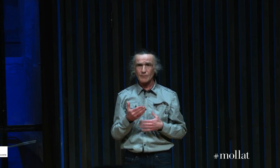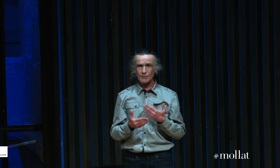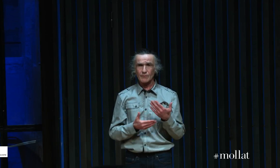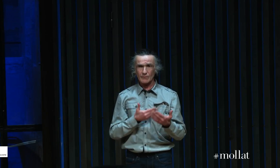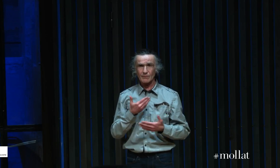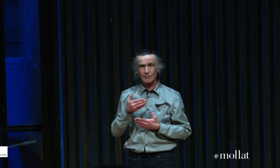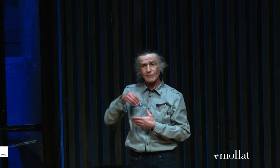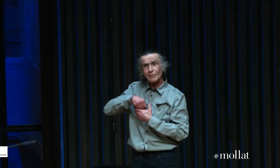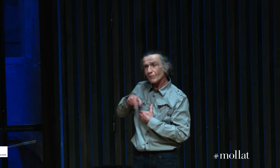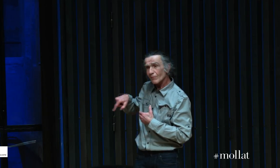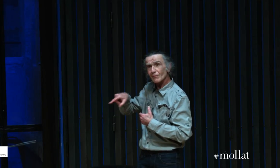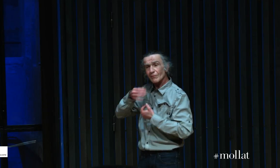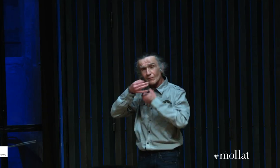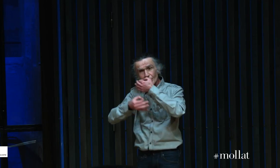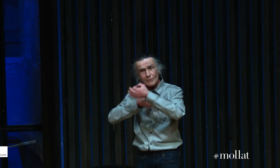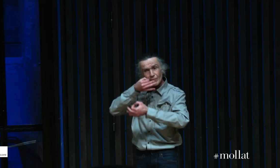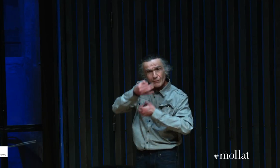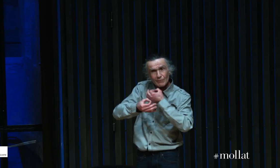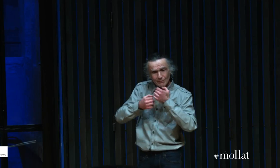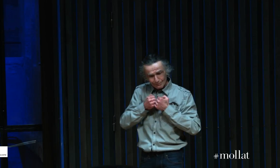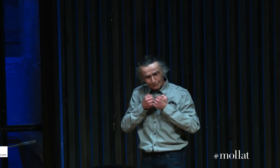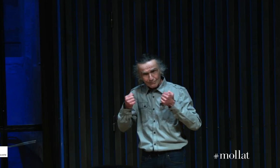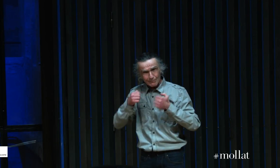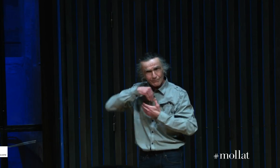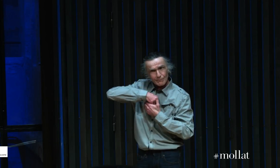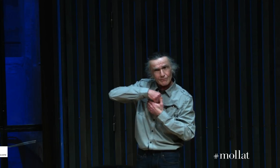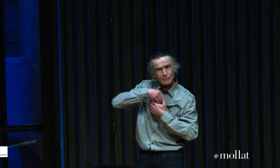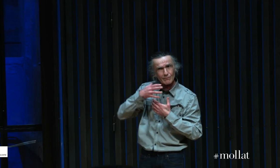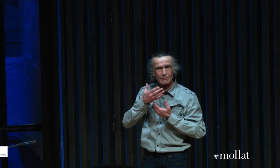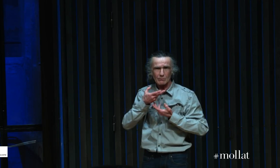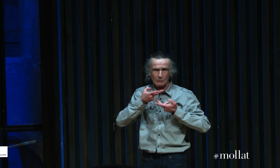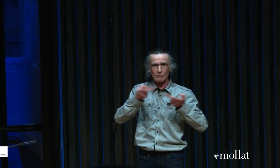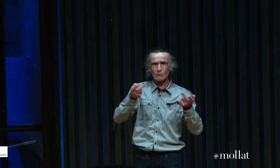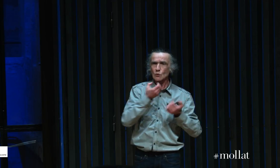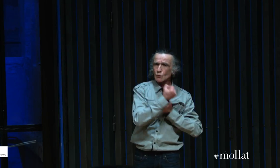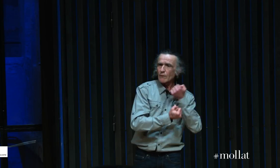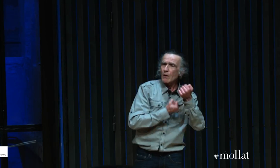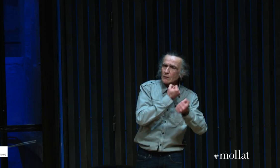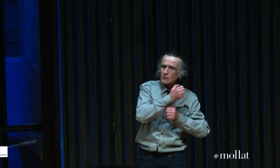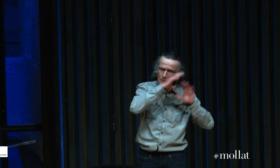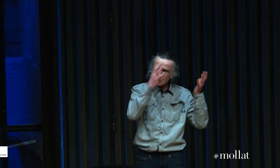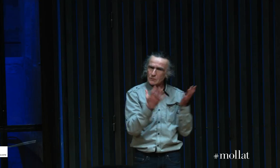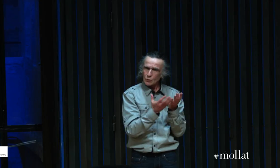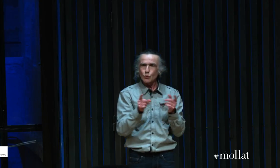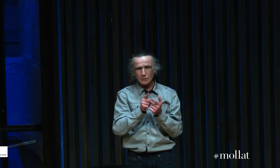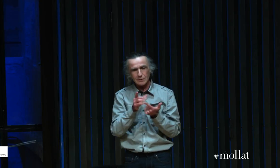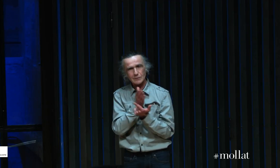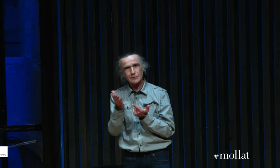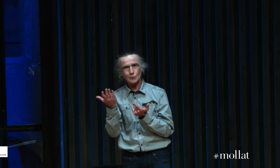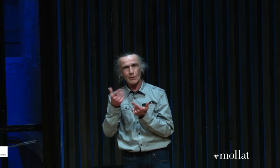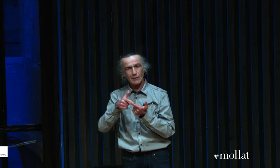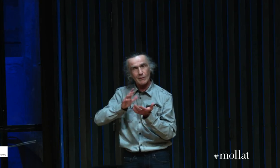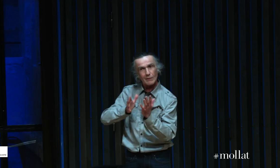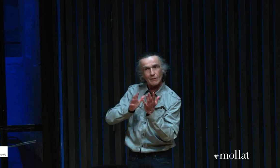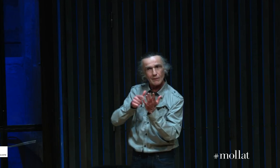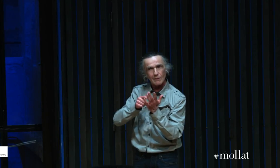à l'époque. Et avec ces parcours de vie, ce livre, ça nous a permis